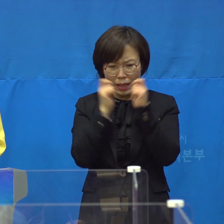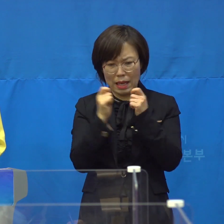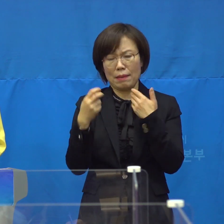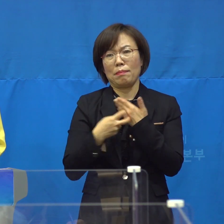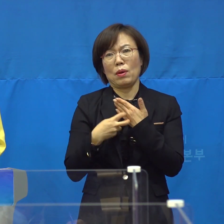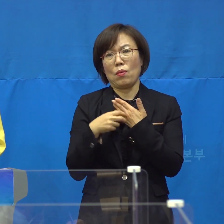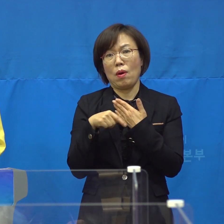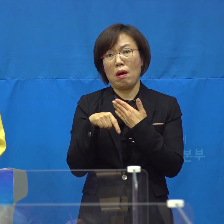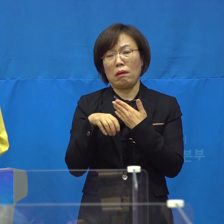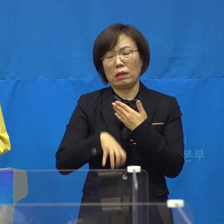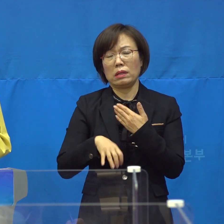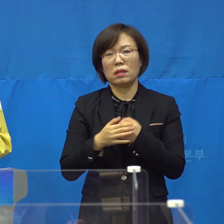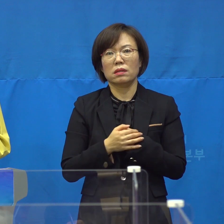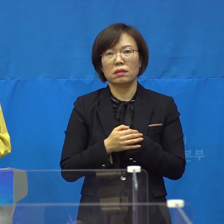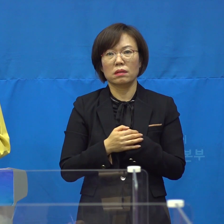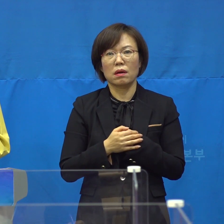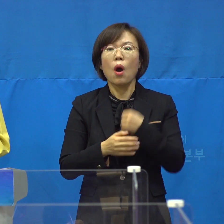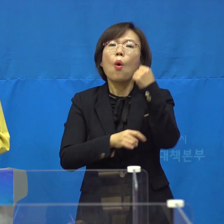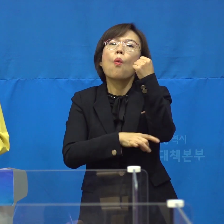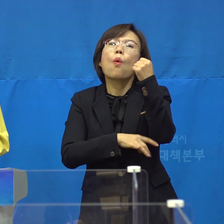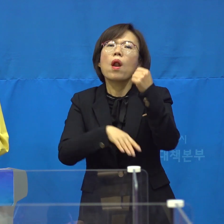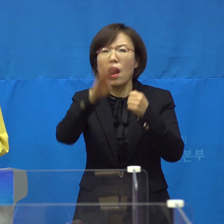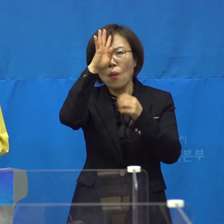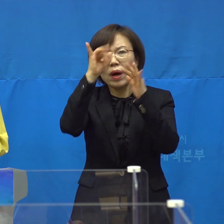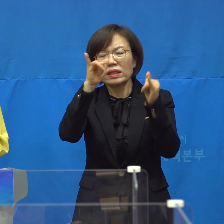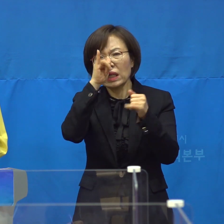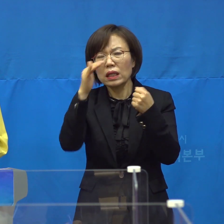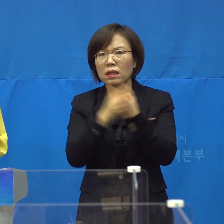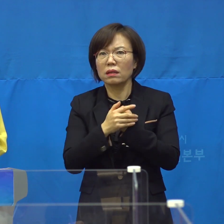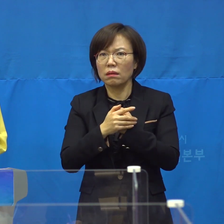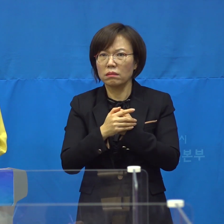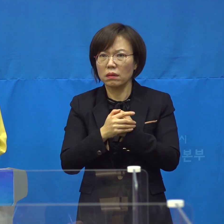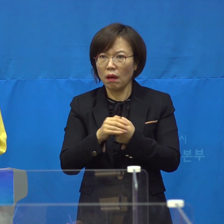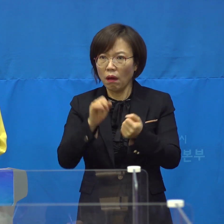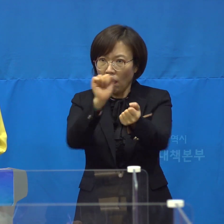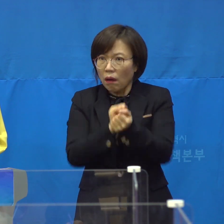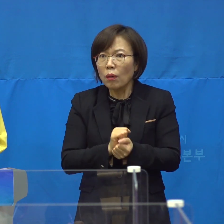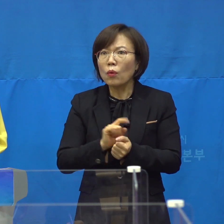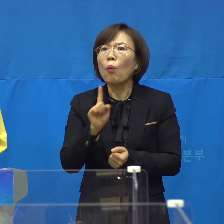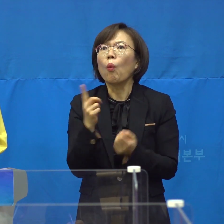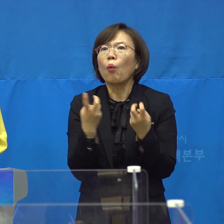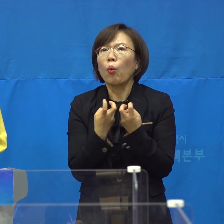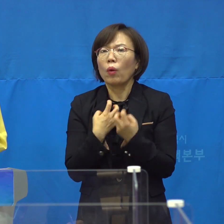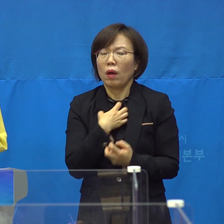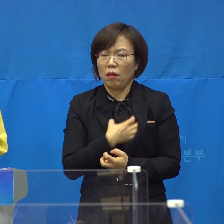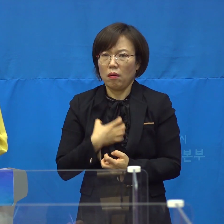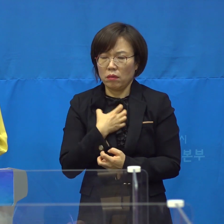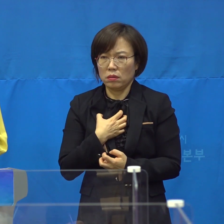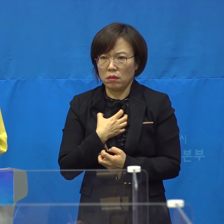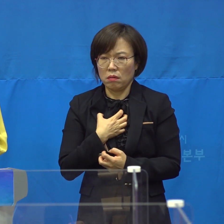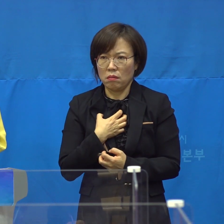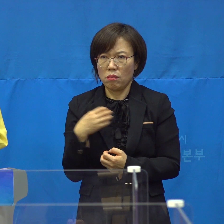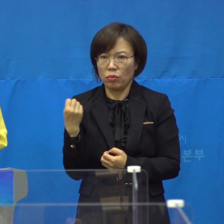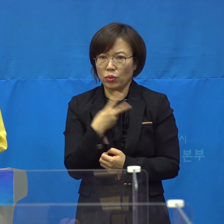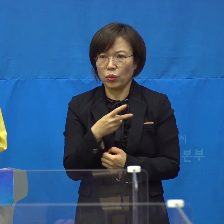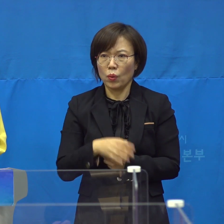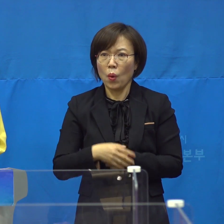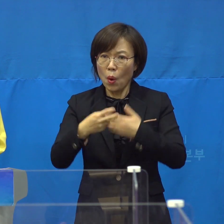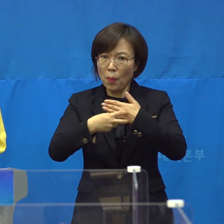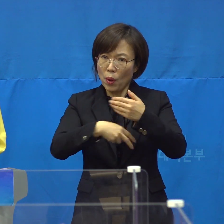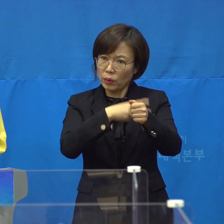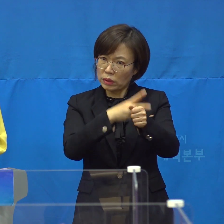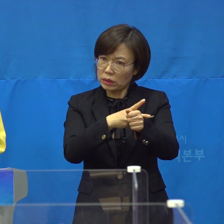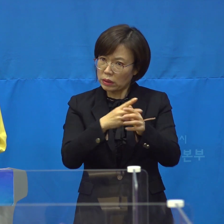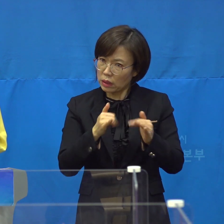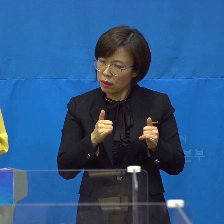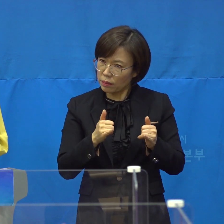병원에서 그 기존 환자들이 있기 때문에 교차 감염의 우려, 그 다음에 기존 그